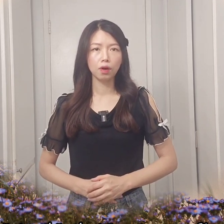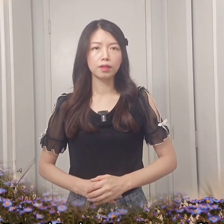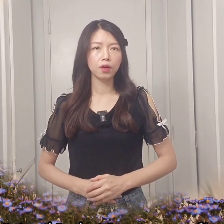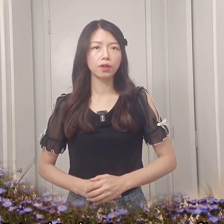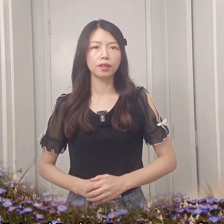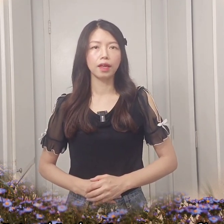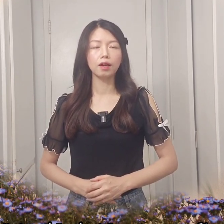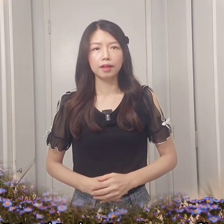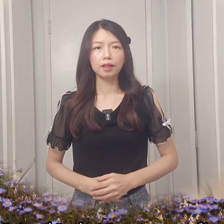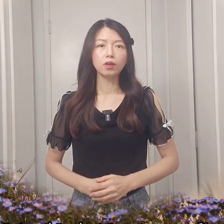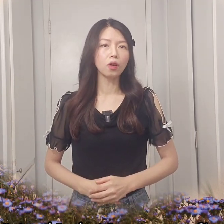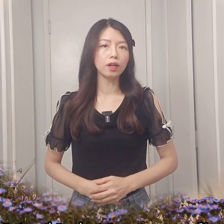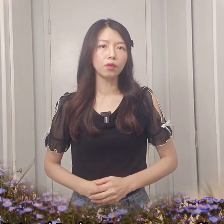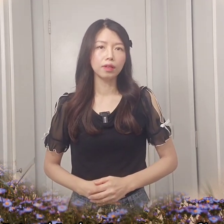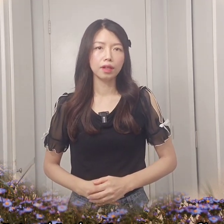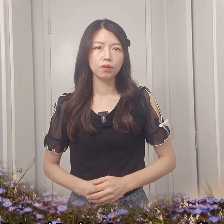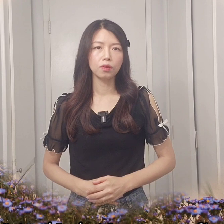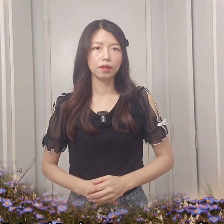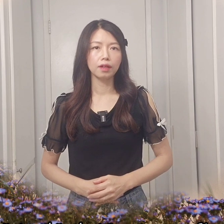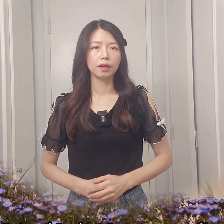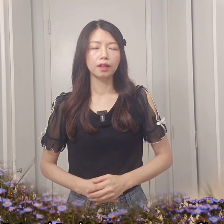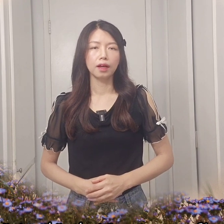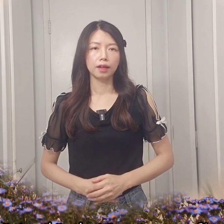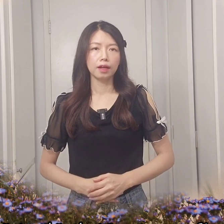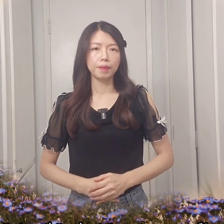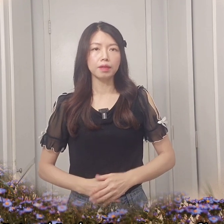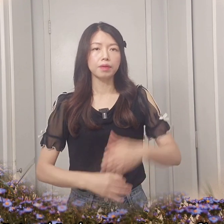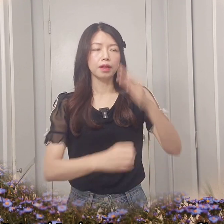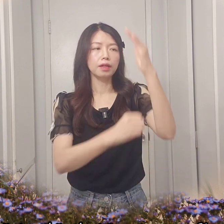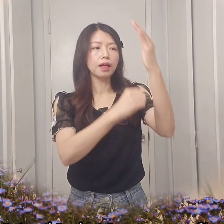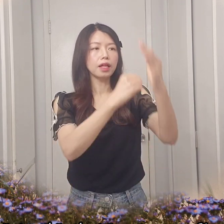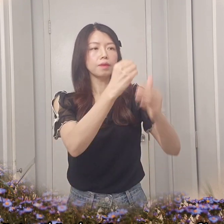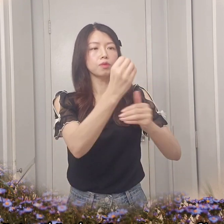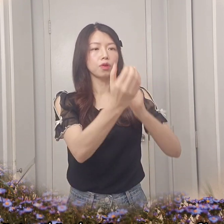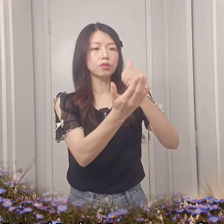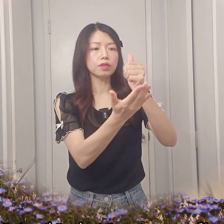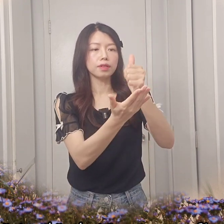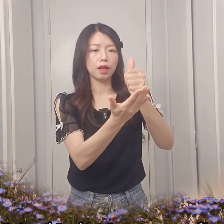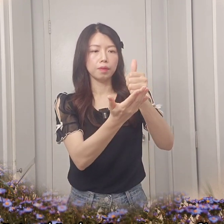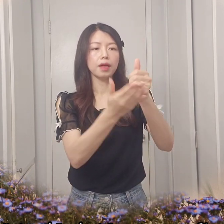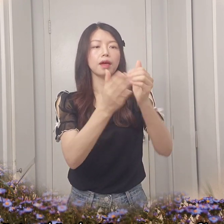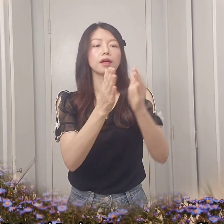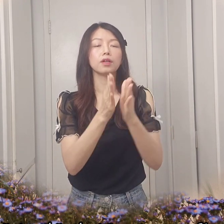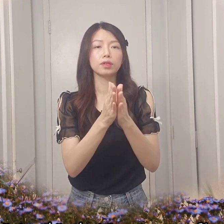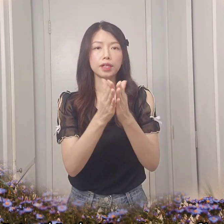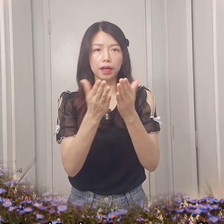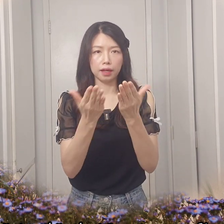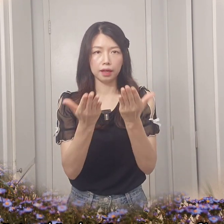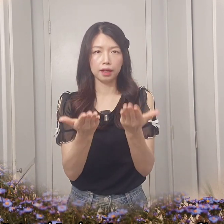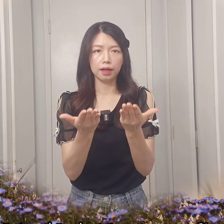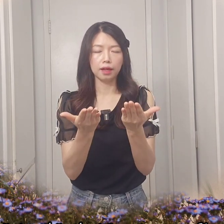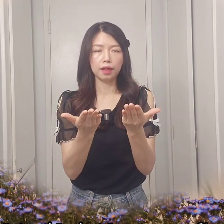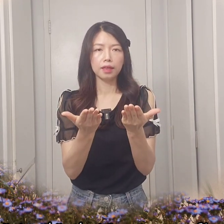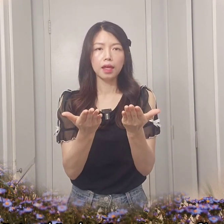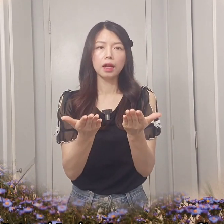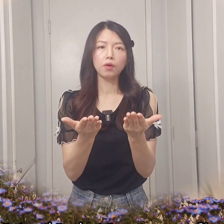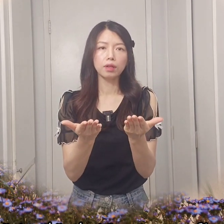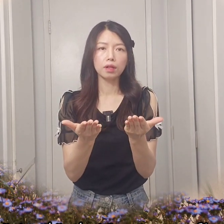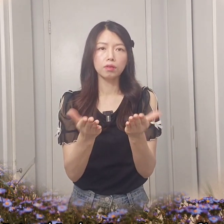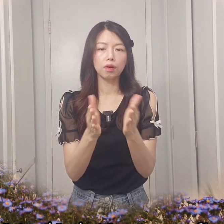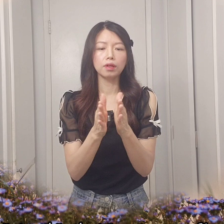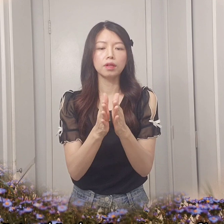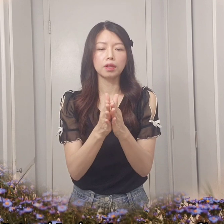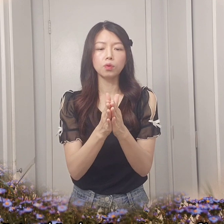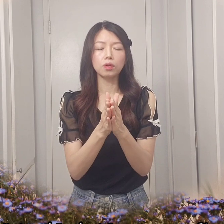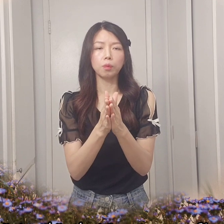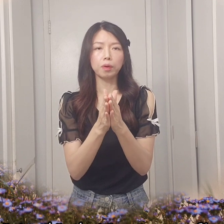뜻의 수어를 사용했는데요. 성경이라고 한 뜻의 수어는 아까 말씀드린 하나님 수어 해주신 다음에 그리고 책이라고 한